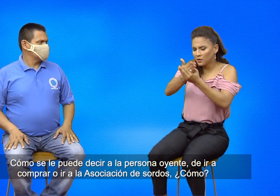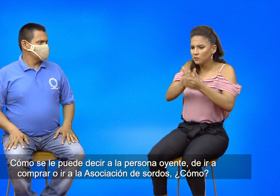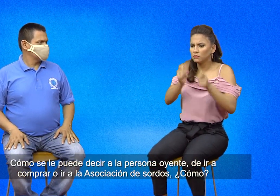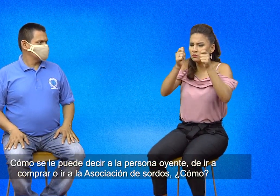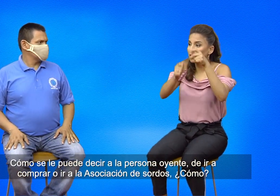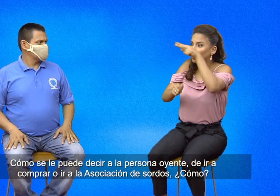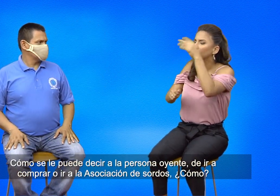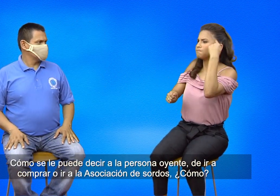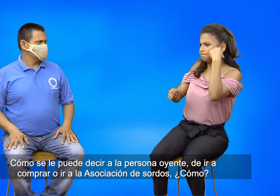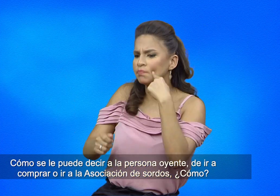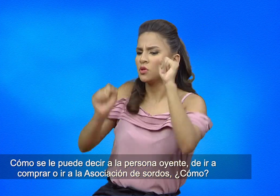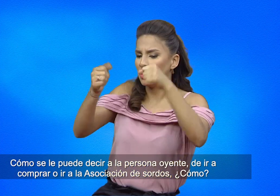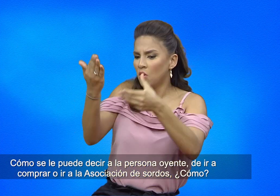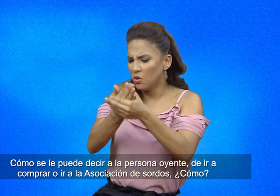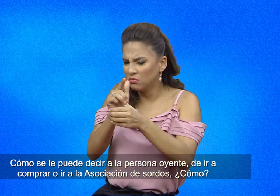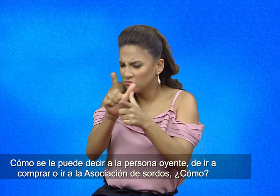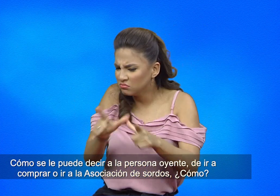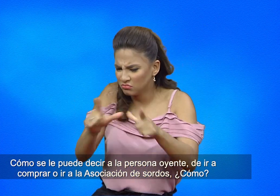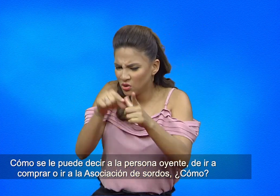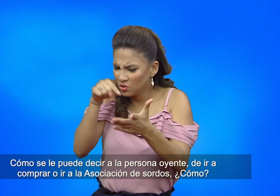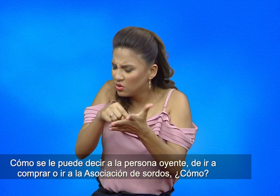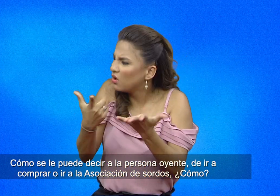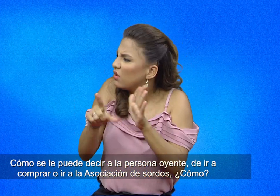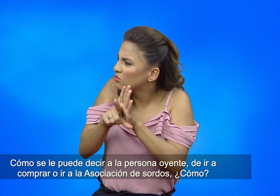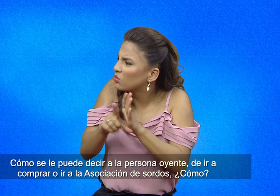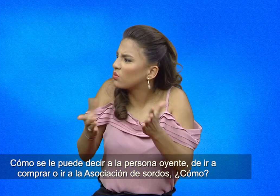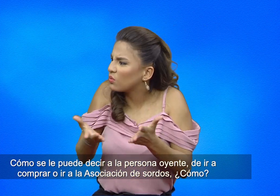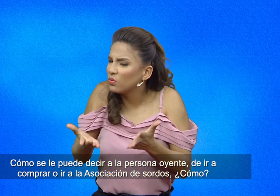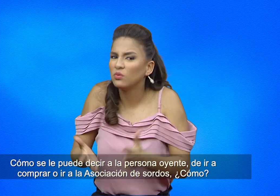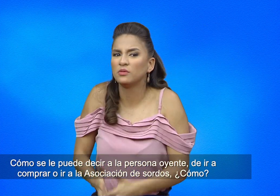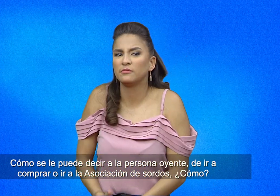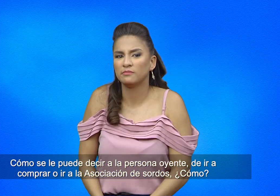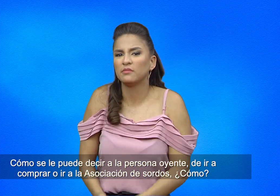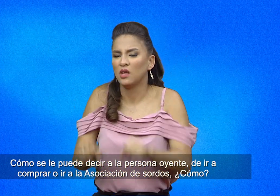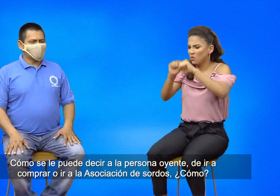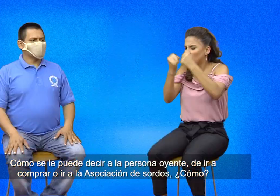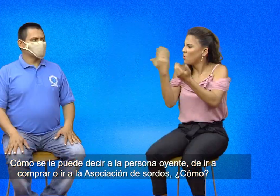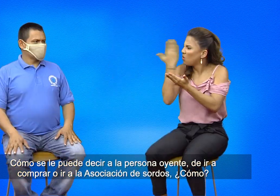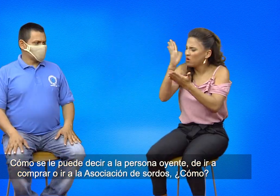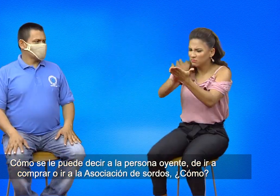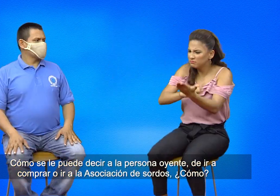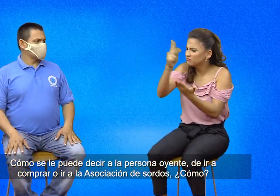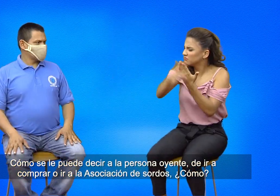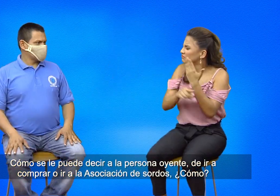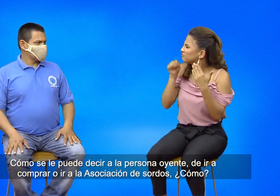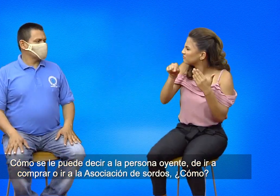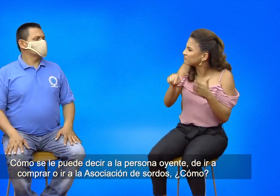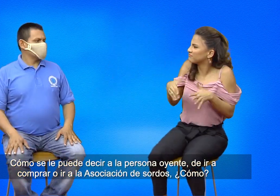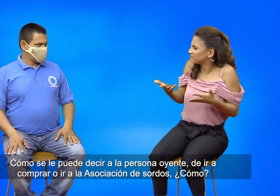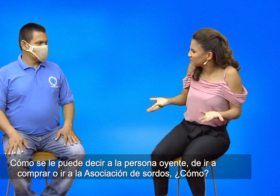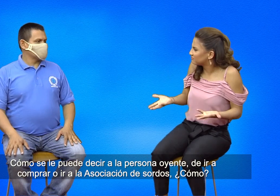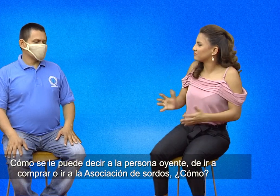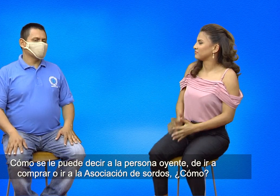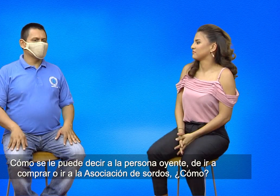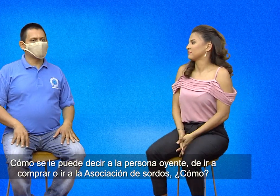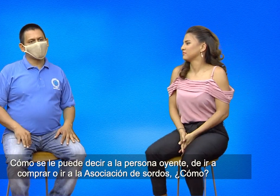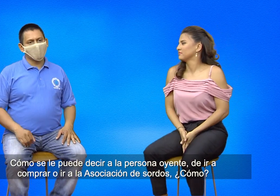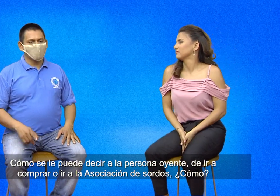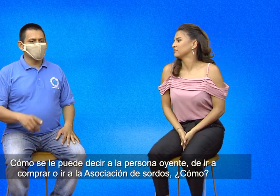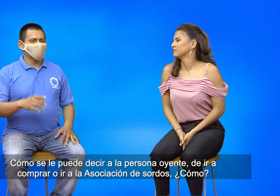y cómo se le puedo decir a la persona oyente de ir a comprar a la asociación de sordos